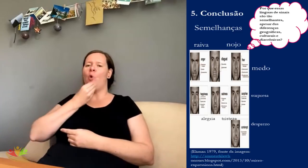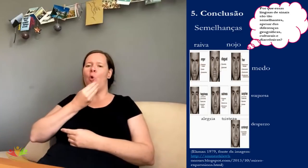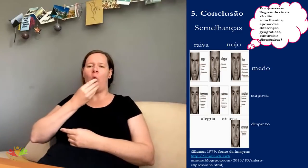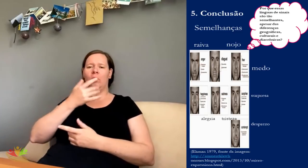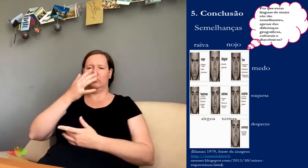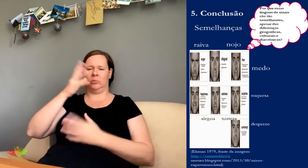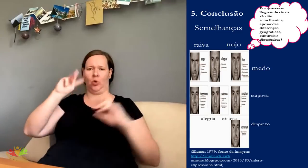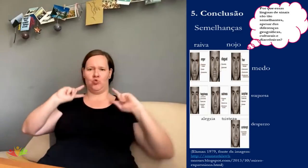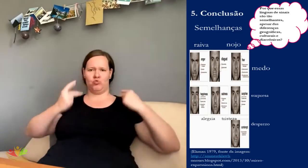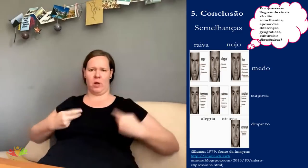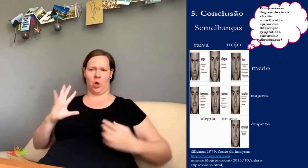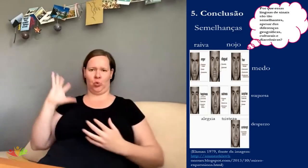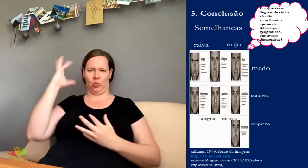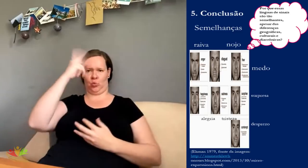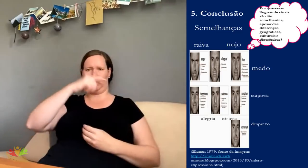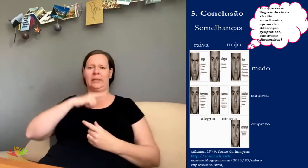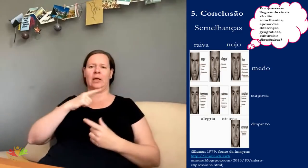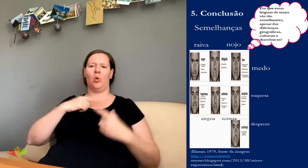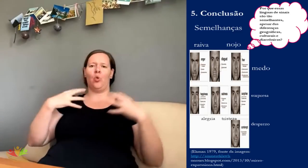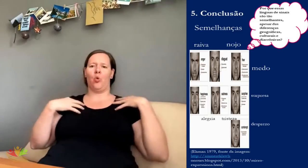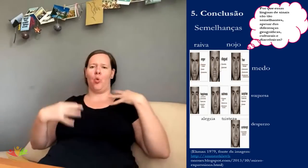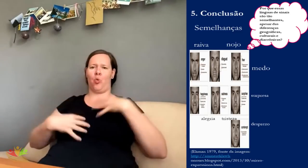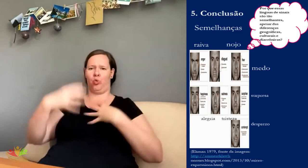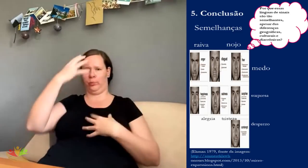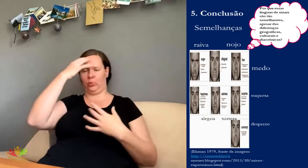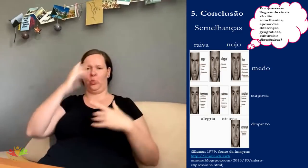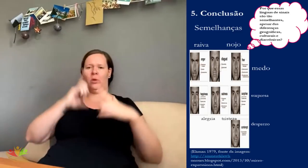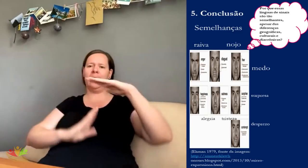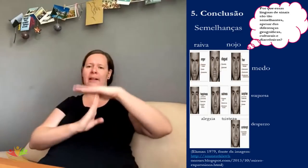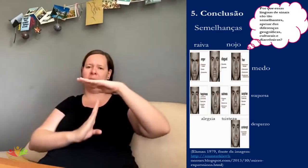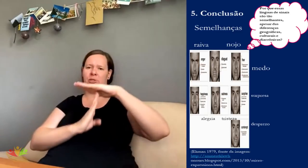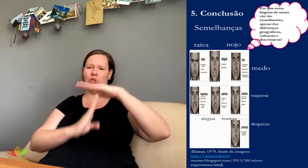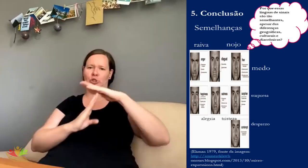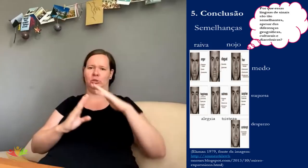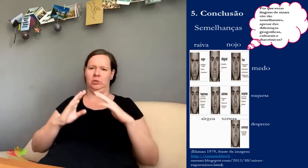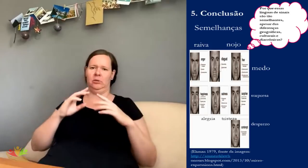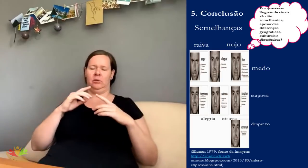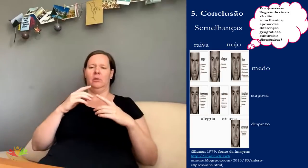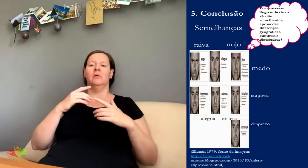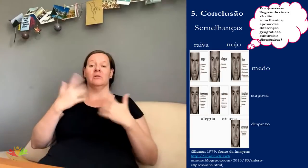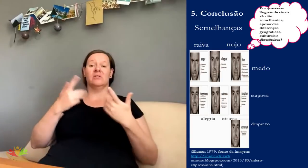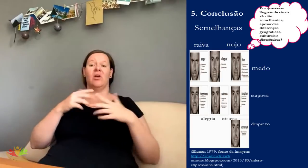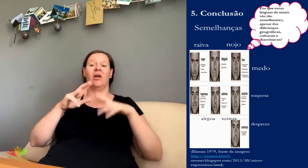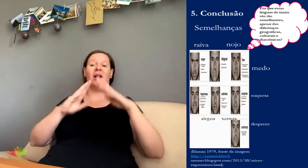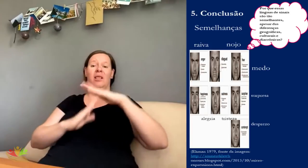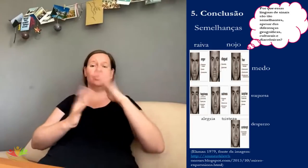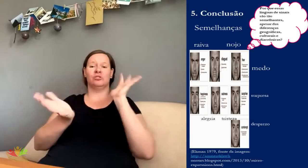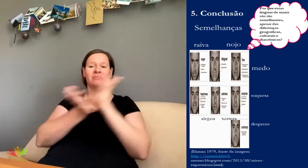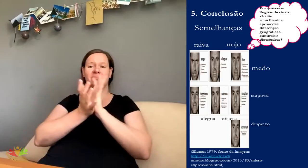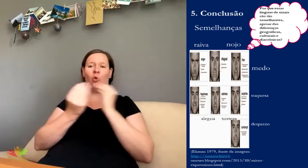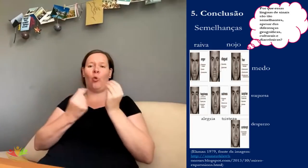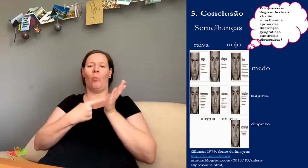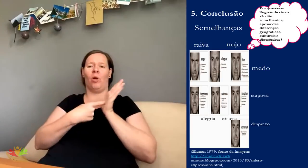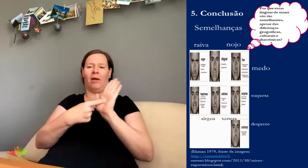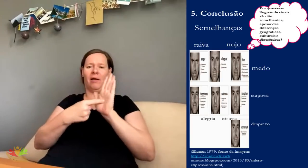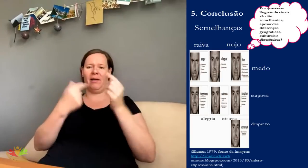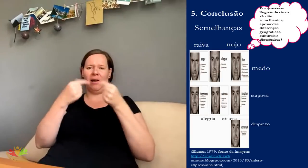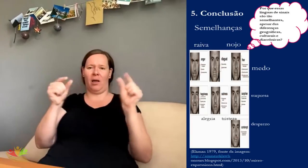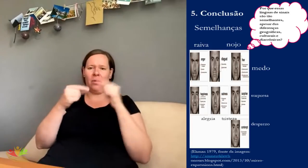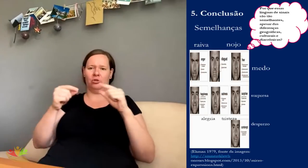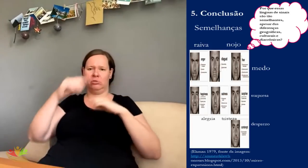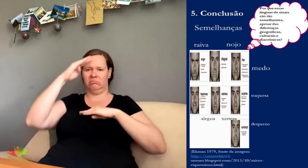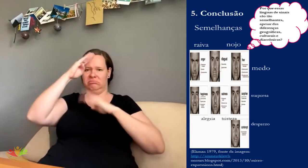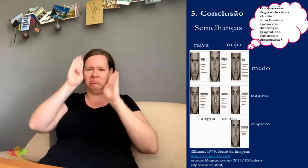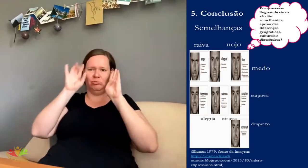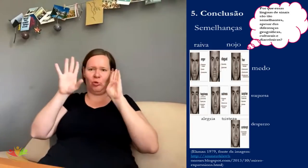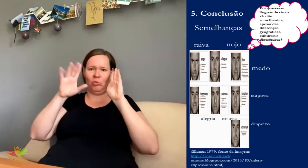Um pesquisador americano, Richard Mayer, ele fala que os seres humanos têm certos